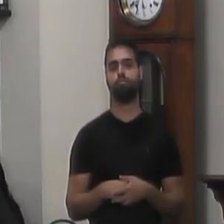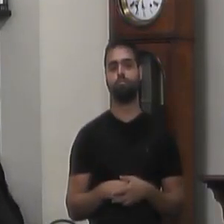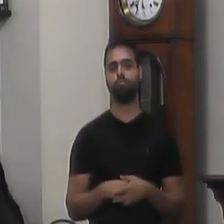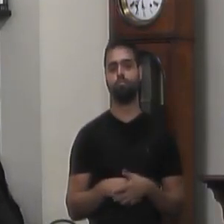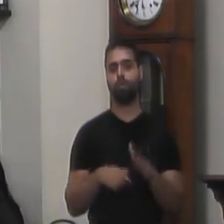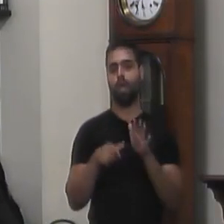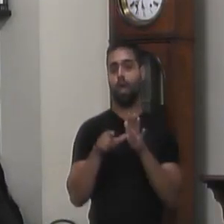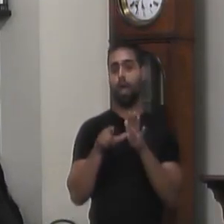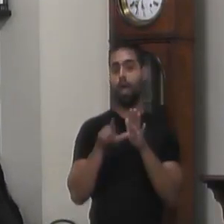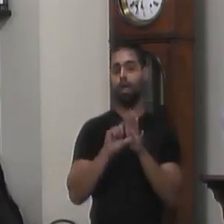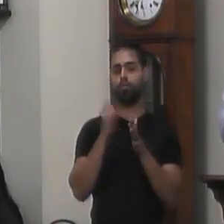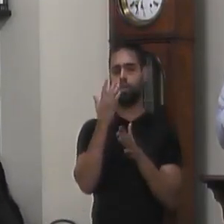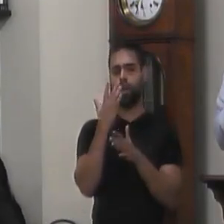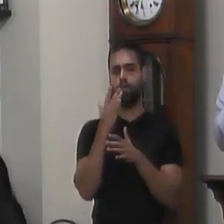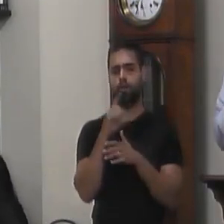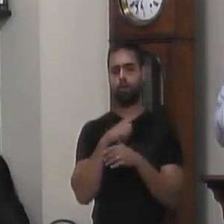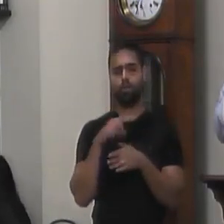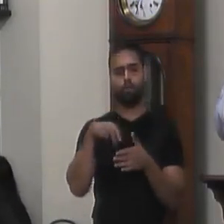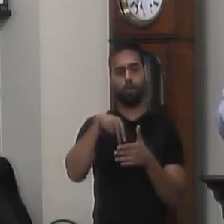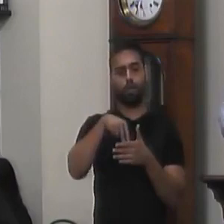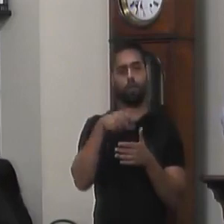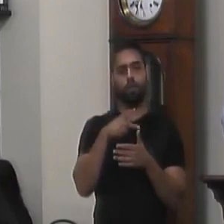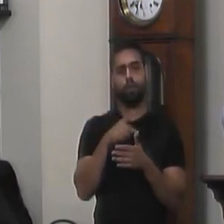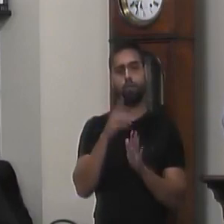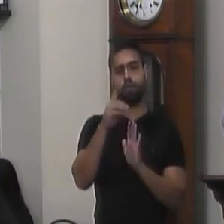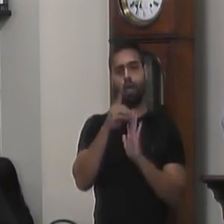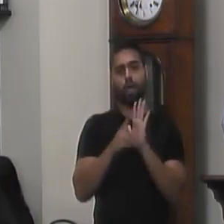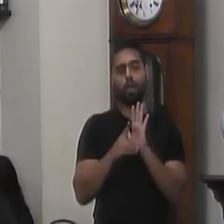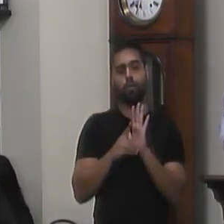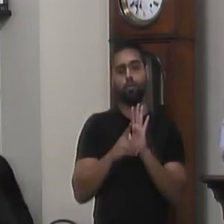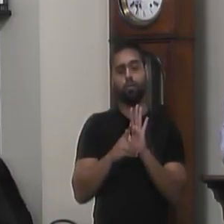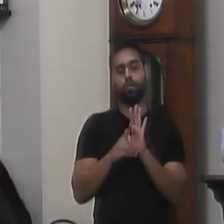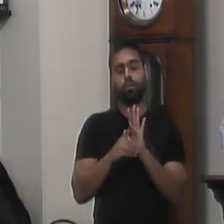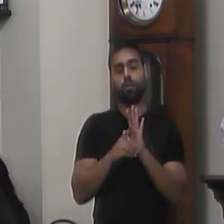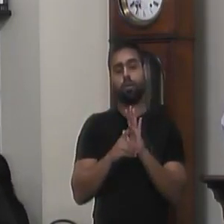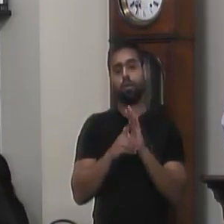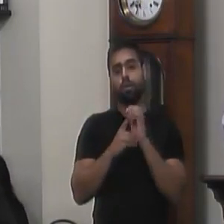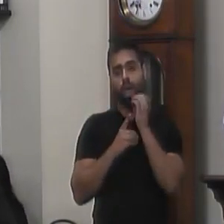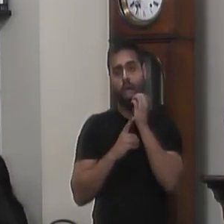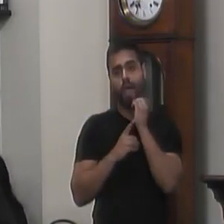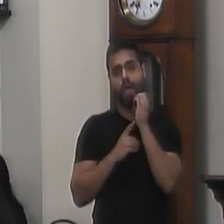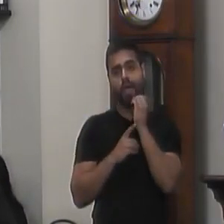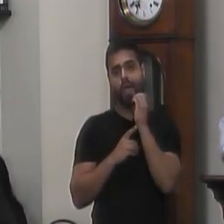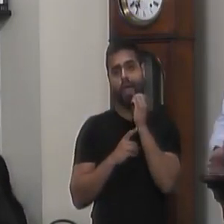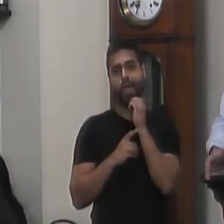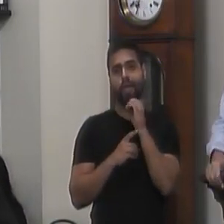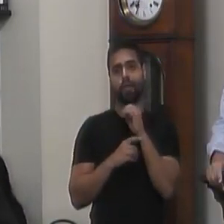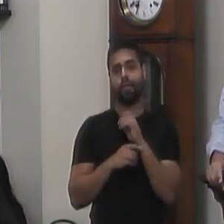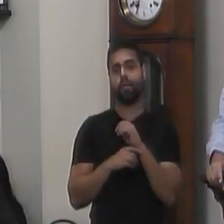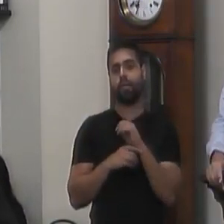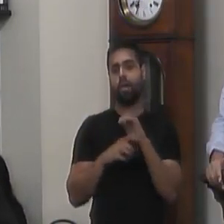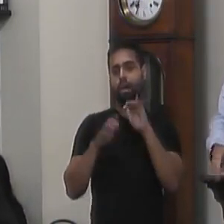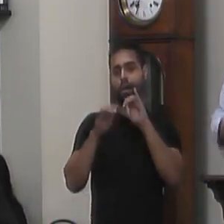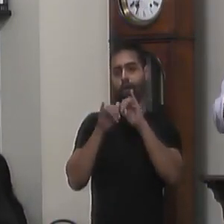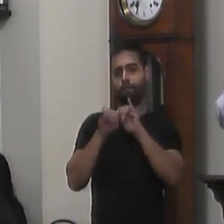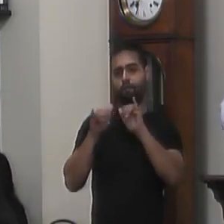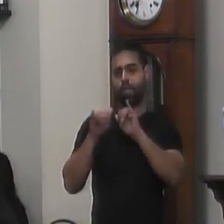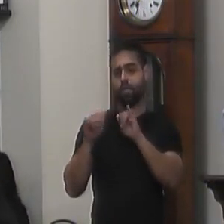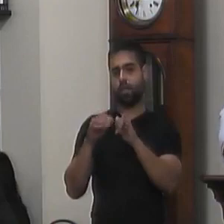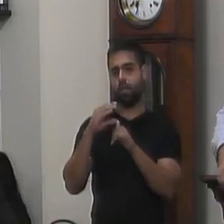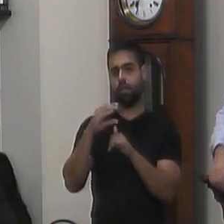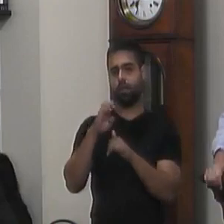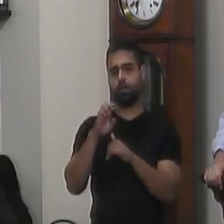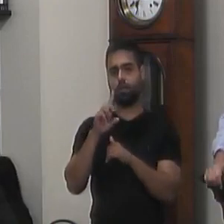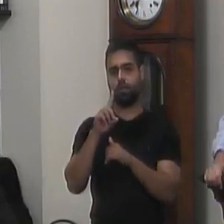tivemos uma sessão aqui que falamos sobre o decreto que ia comunicar a SEDAI da retirada